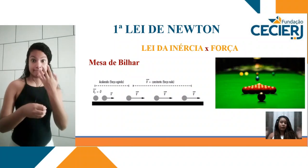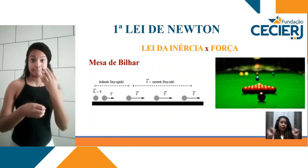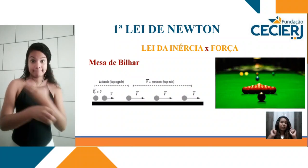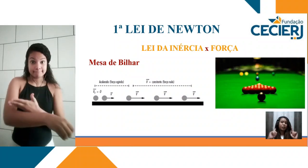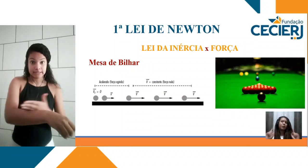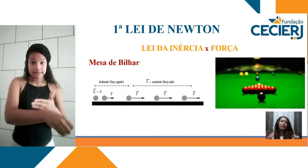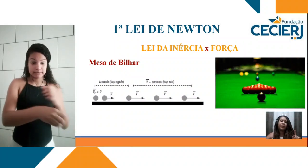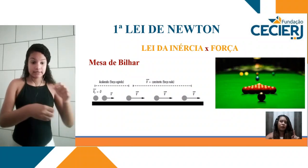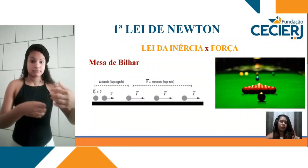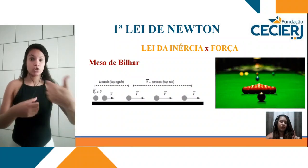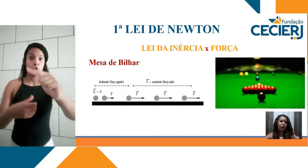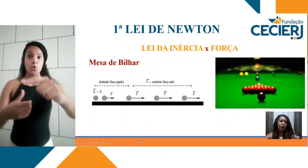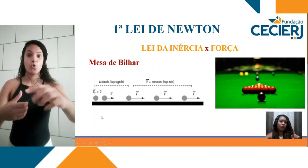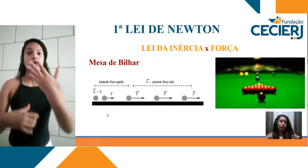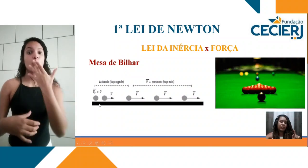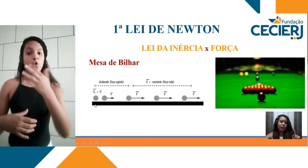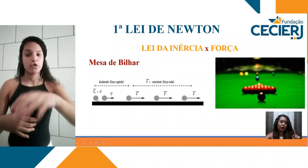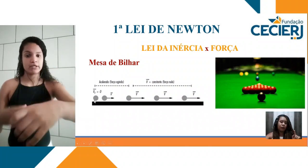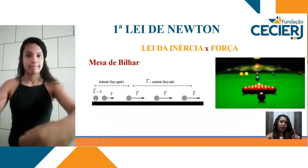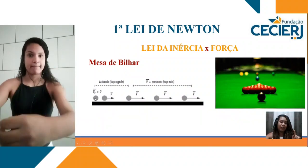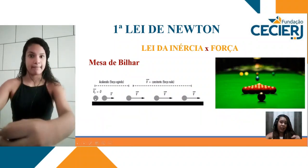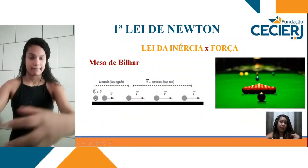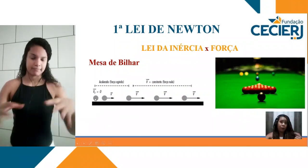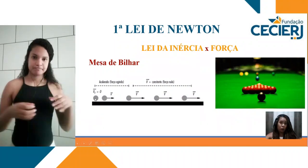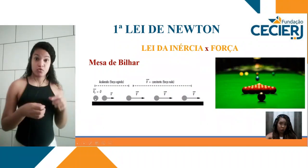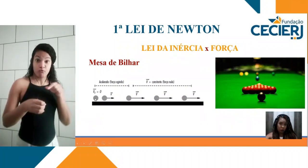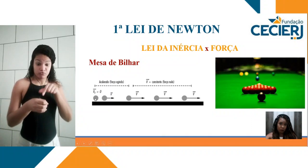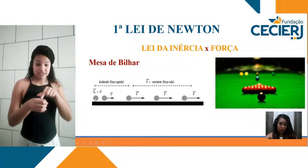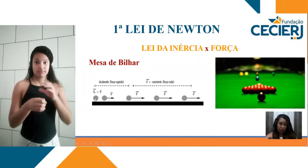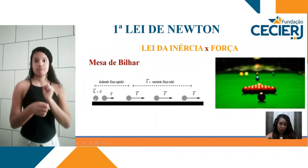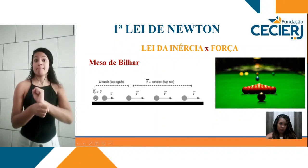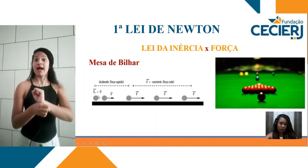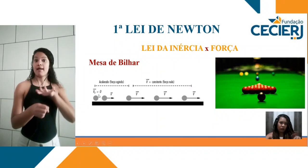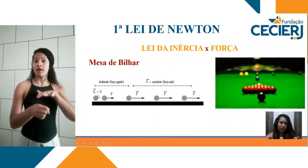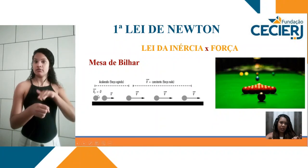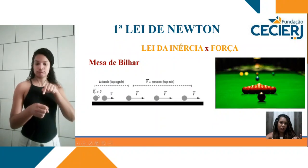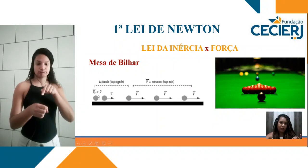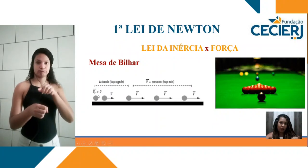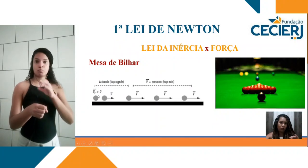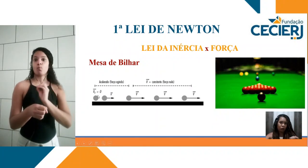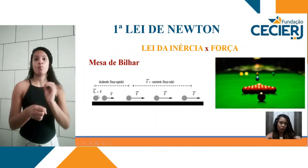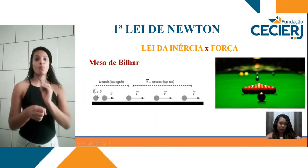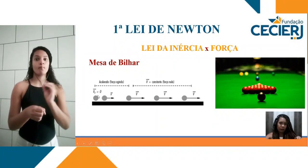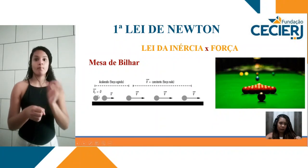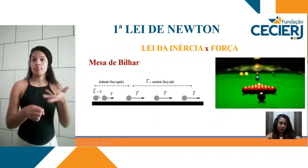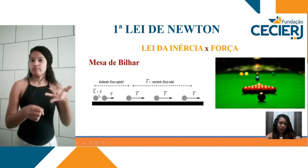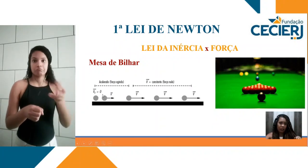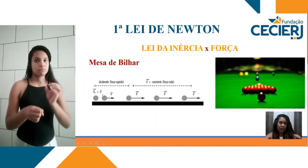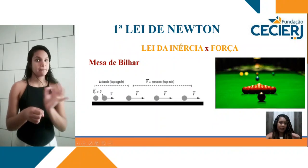que você faz primeiramente? Você pega uma bolinha em repouso, velocidade inicial